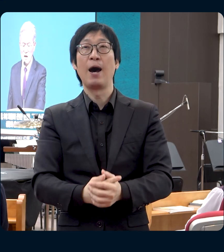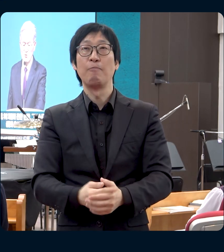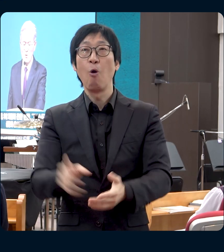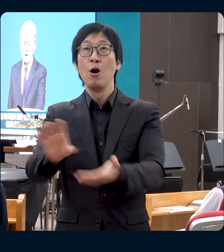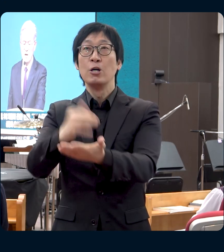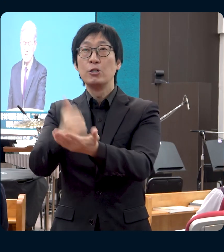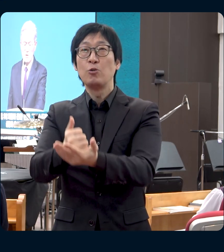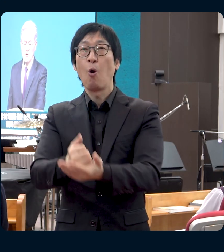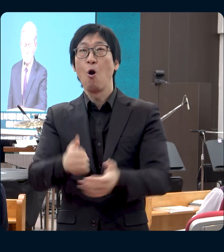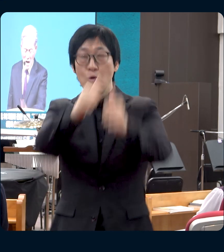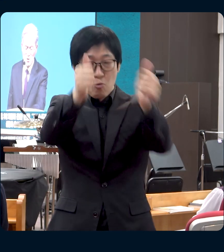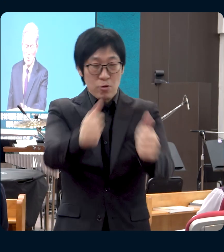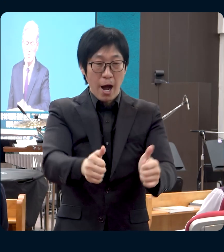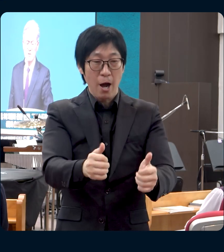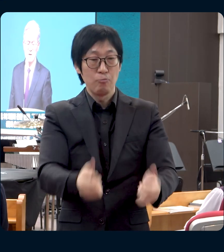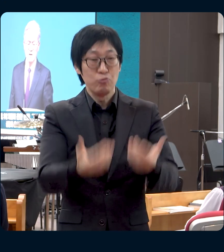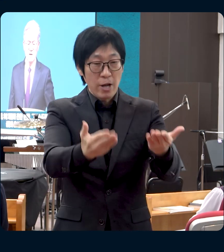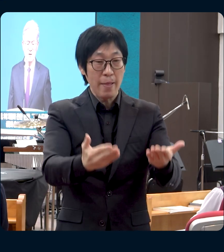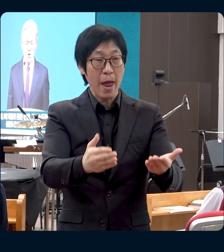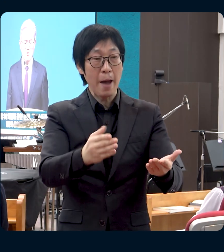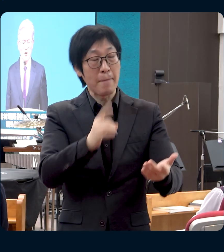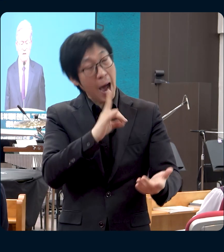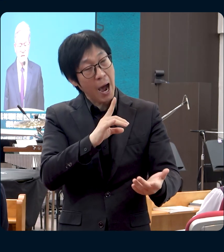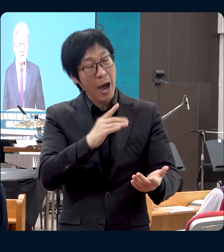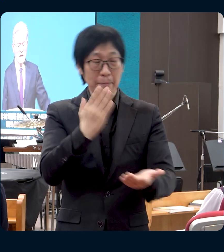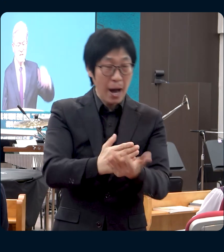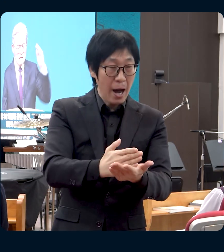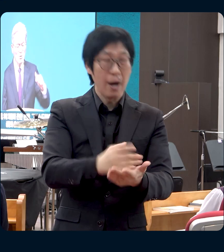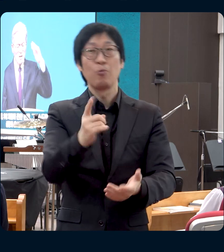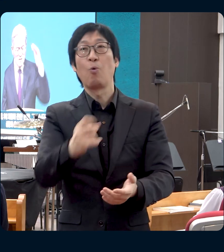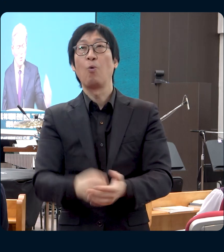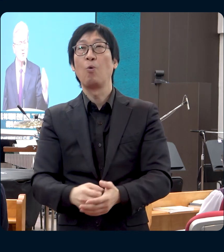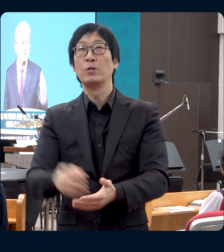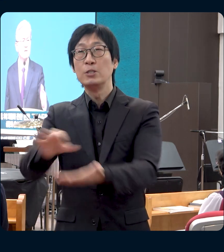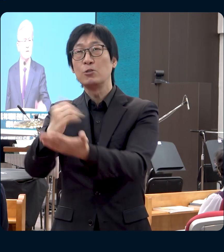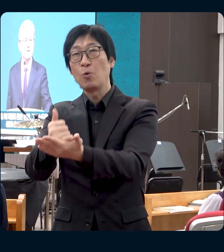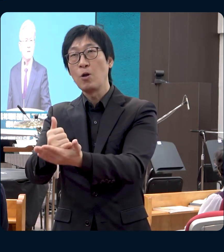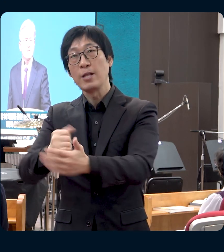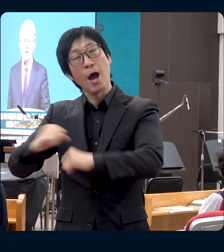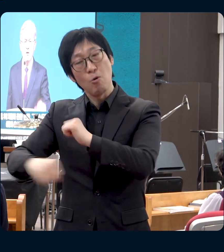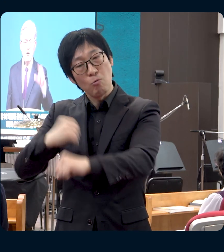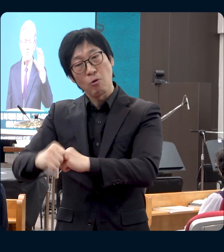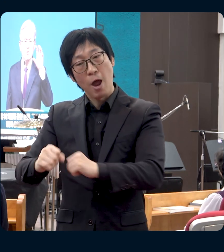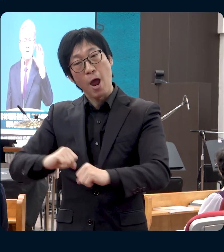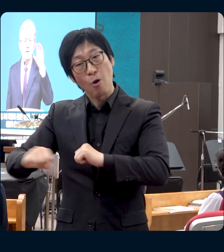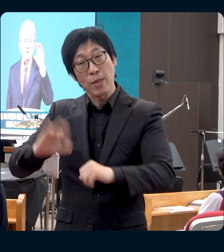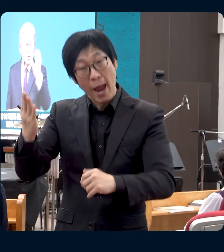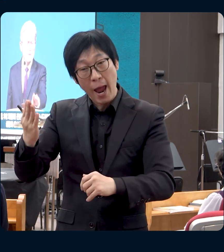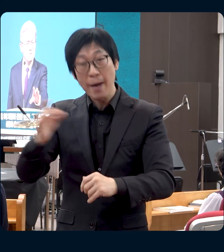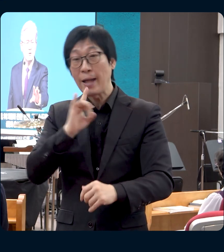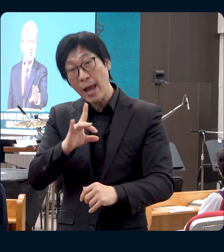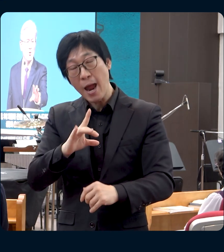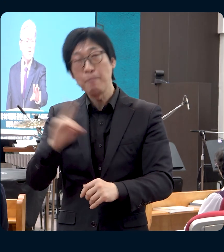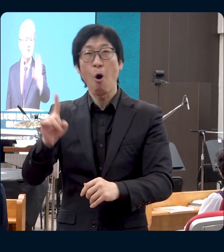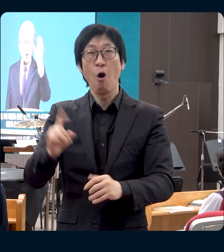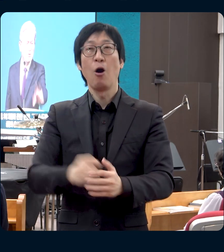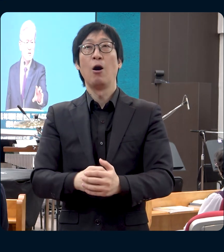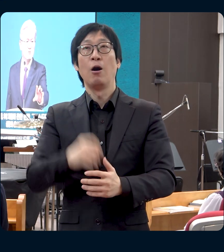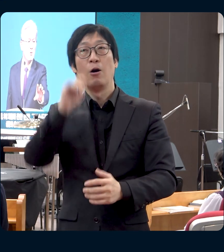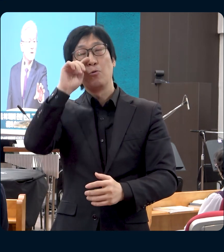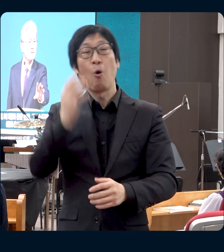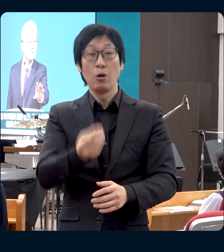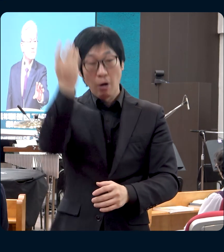그리스도인의 자유의 방종, 성령의 은사의 잘못된 사용 등등. 너무 열심히 있는 건 좋은데